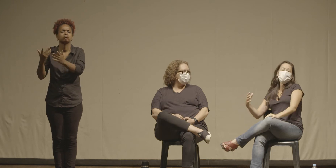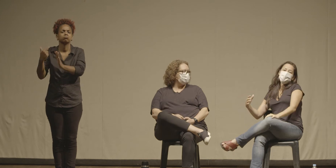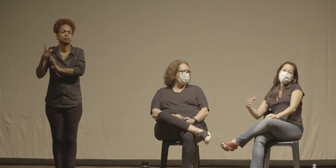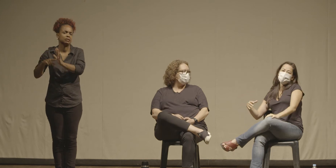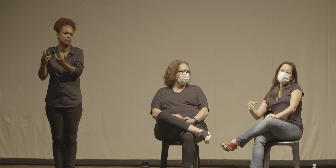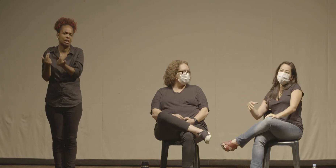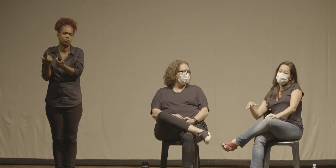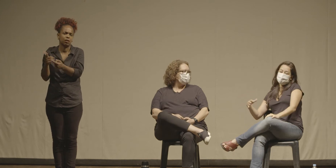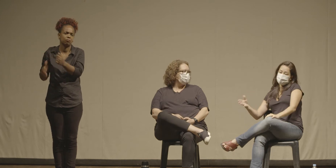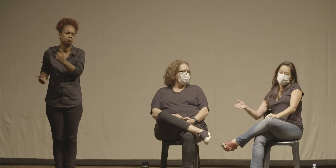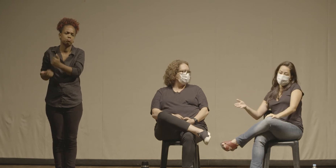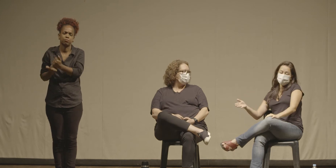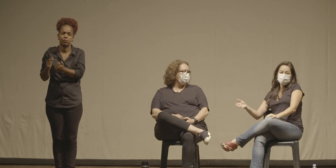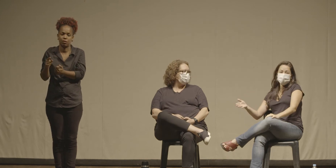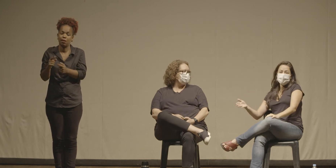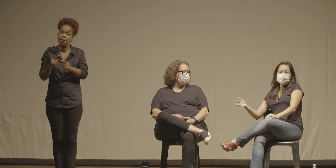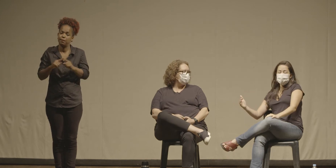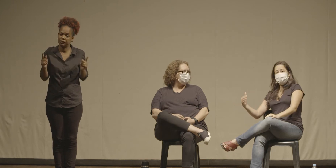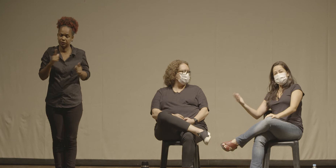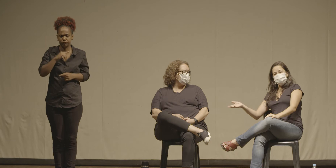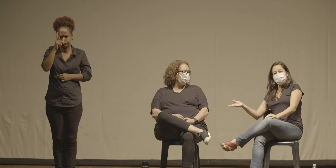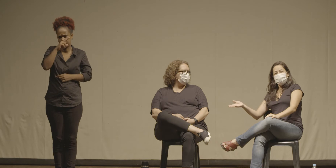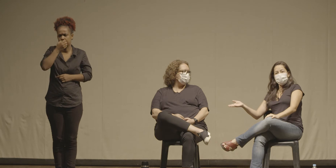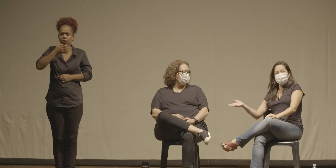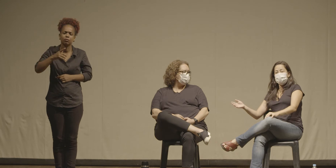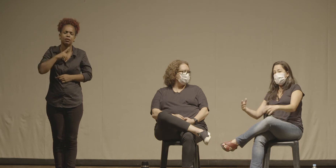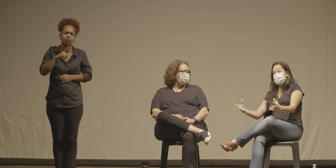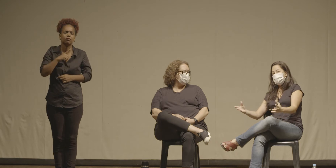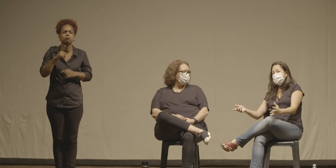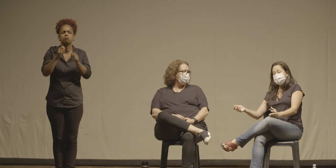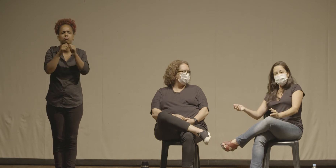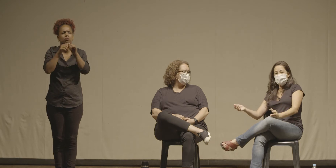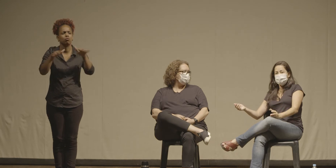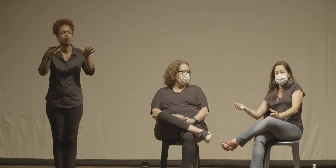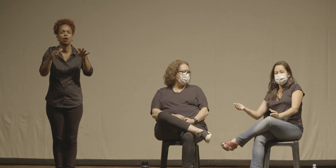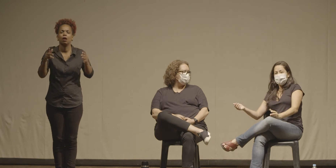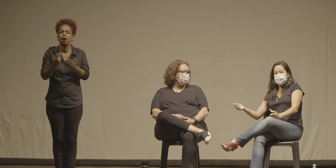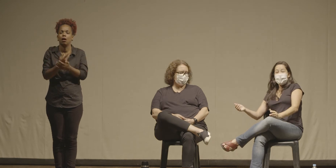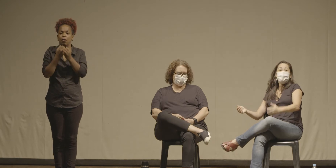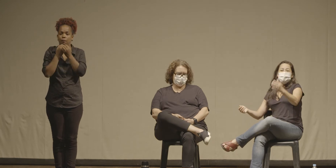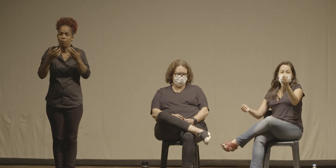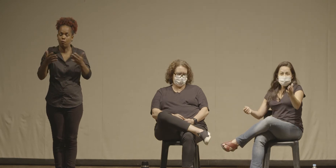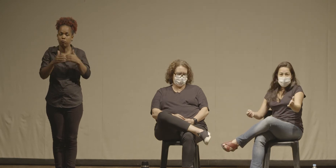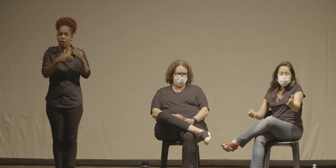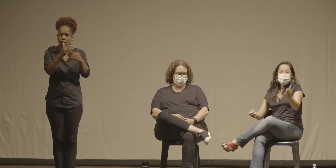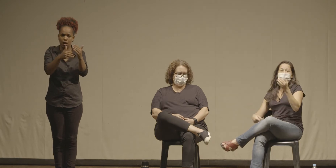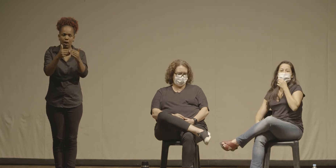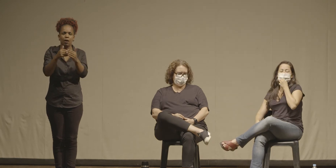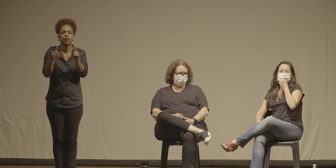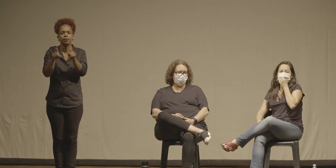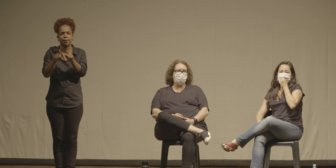Em contrapartida, nós tínhamos um bom produto, tivemos um bom boca a boca e a coisa aconteceu. Minha Mãe é